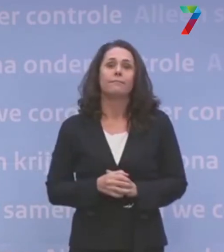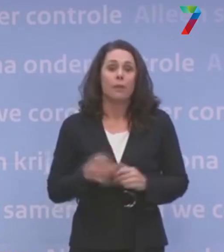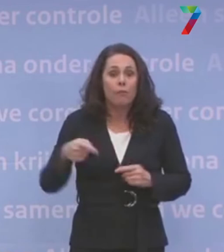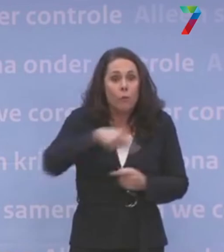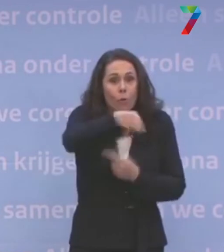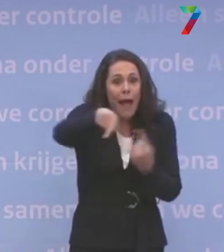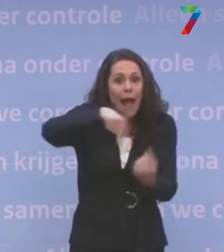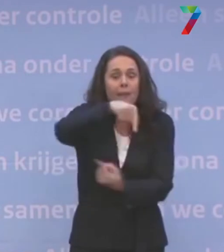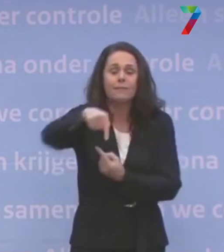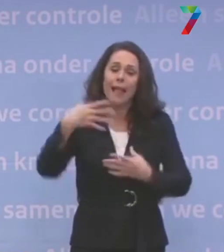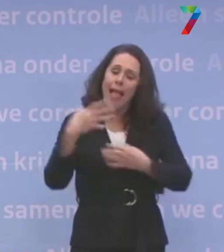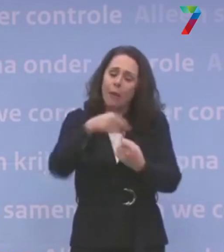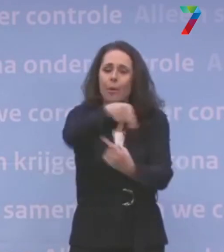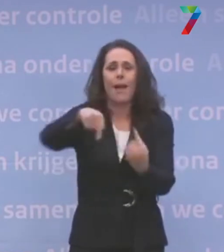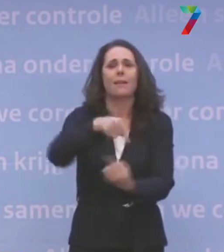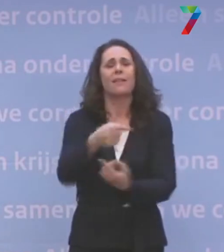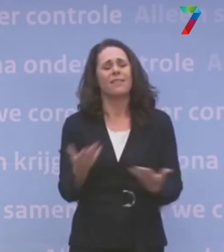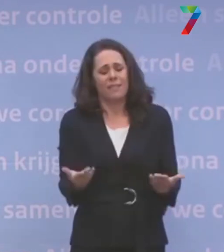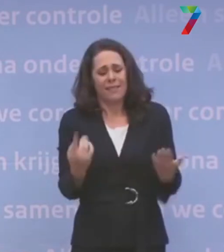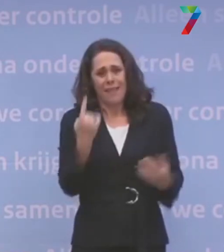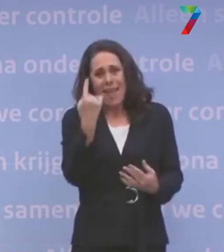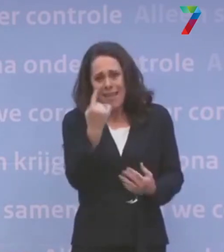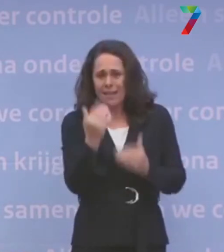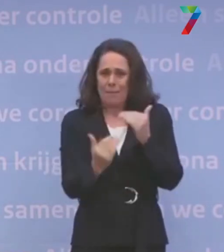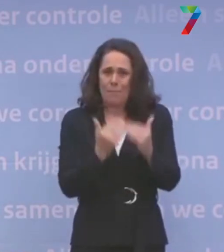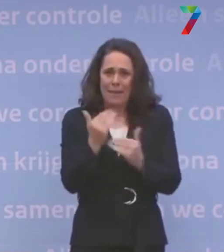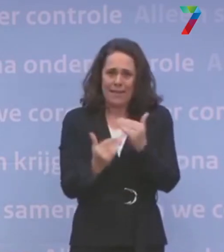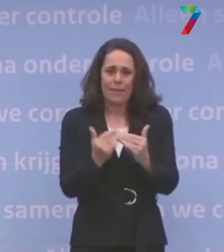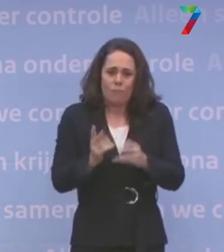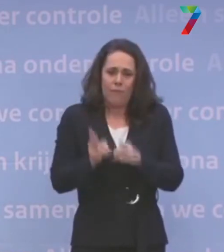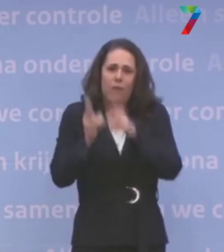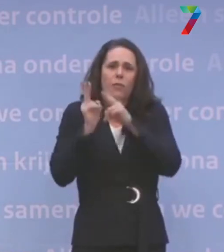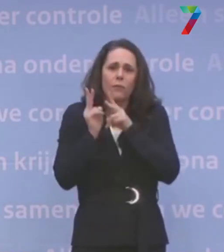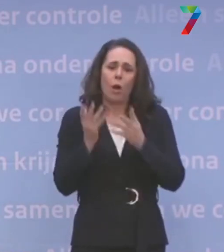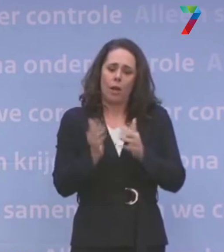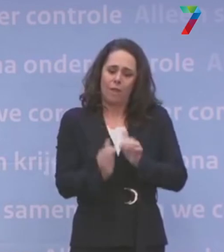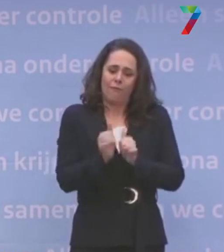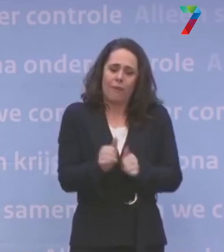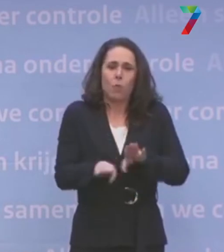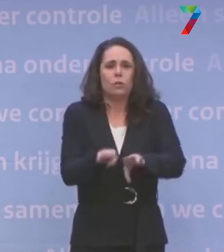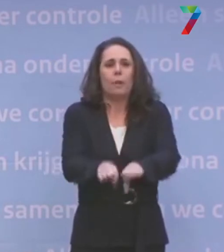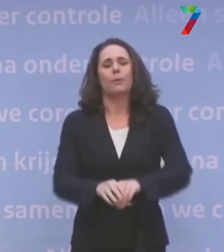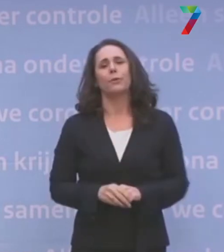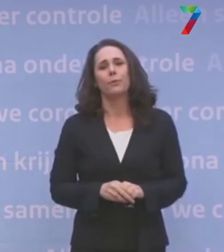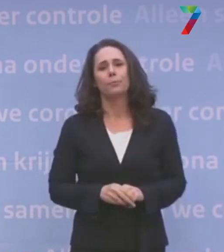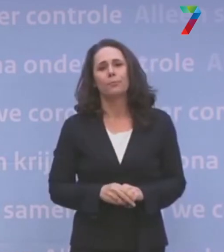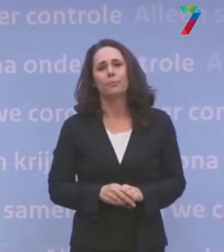elkaar en help elkaar. Dat is de enige manier om op een verantwoorde manier vervolgstappen te kunnen zetten.